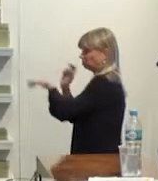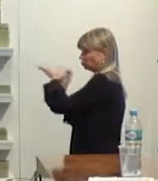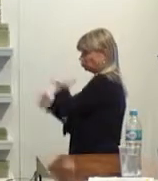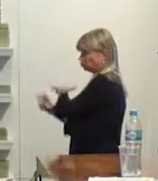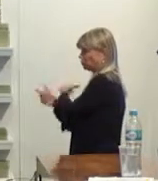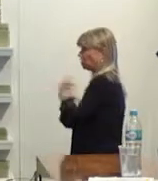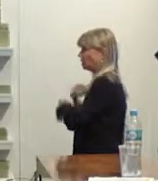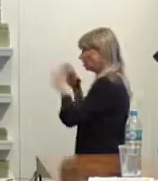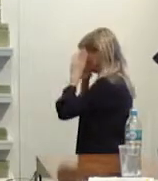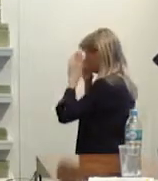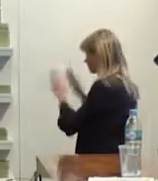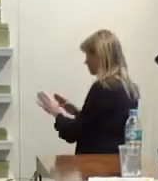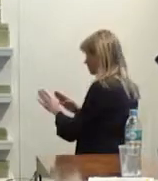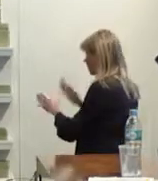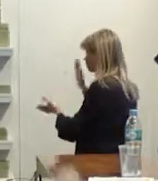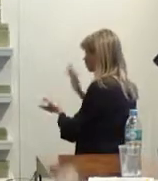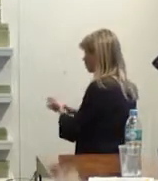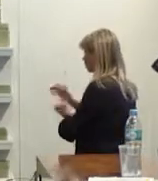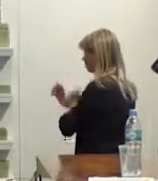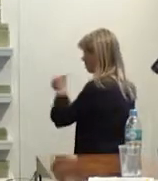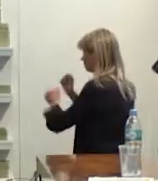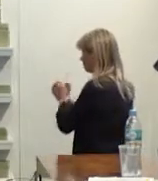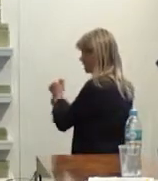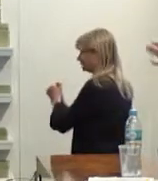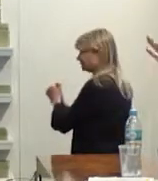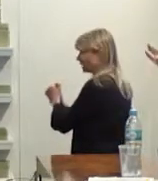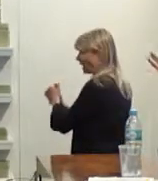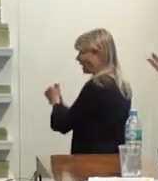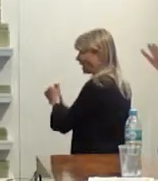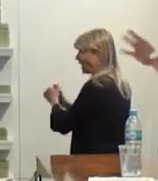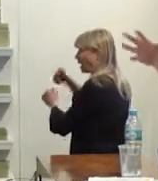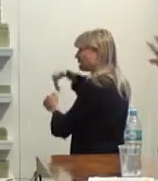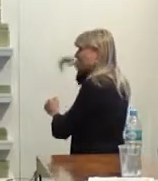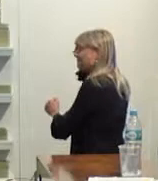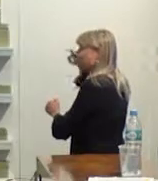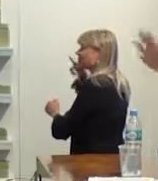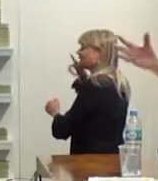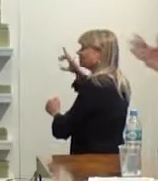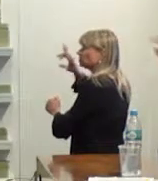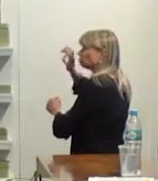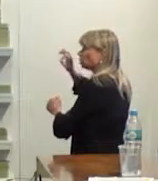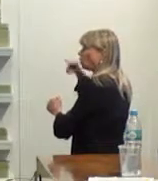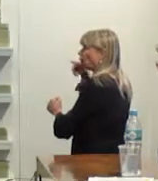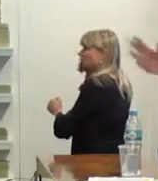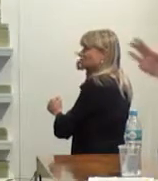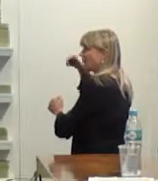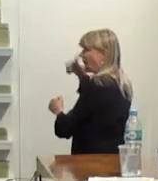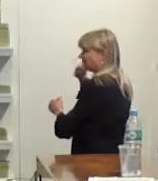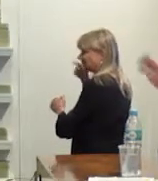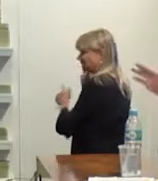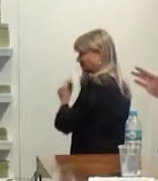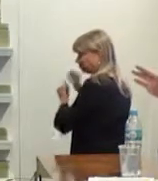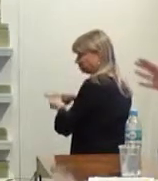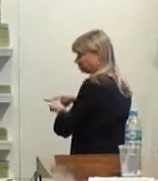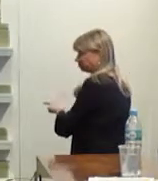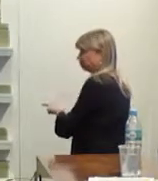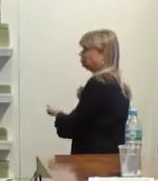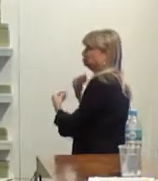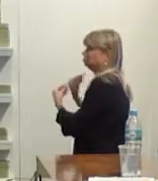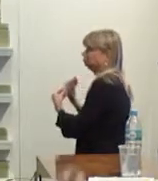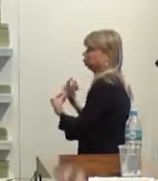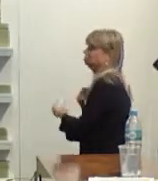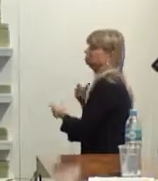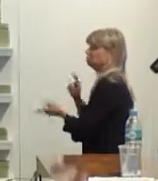lupa sobre la empresa Metrovías, que con toda la discusión que hubo en el transcurso del